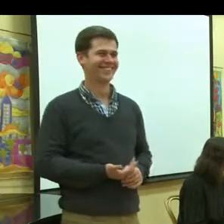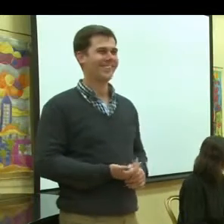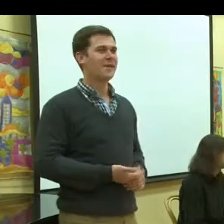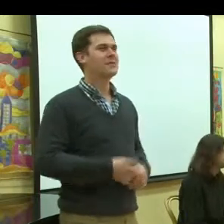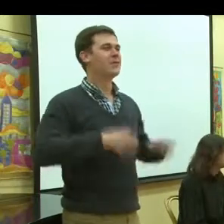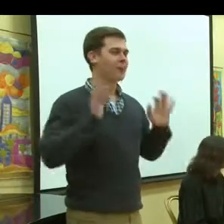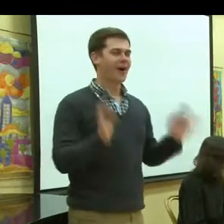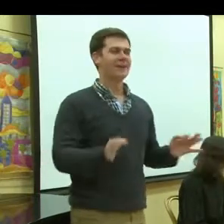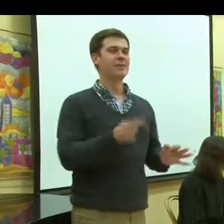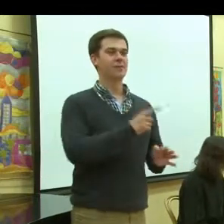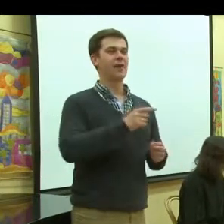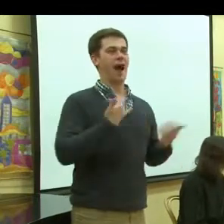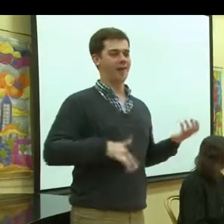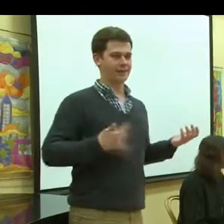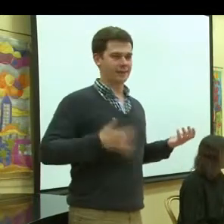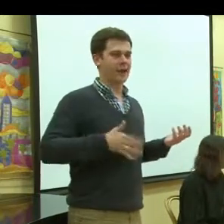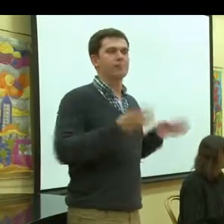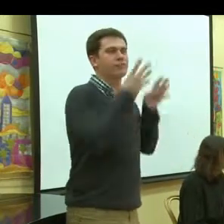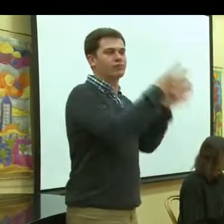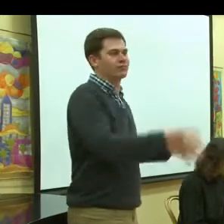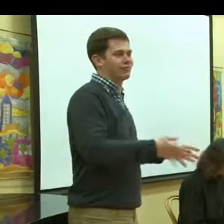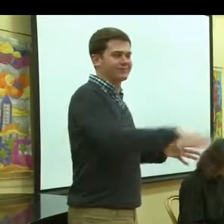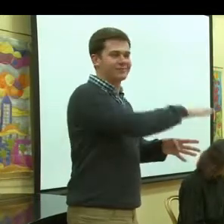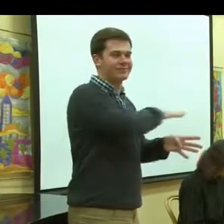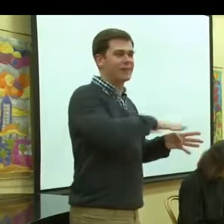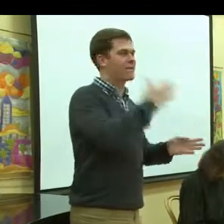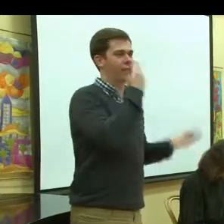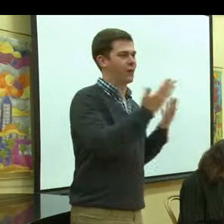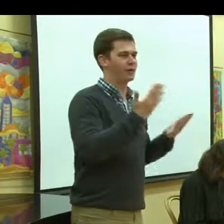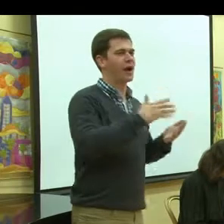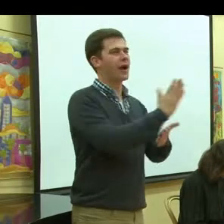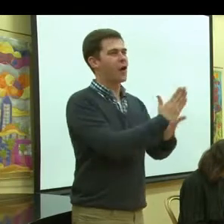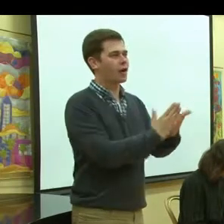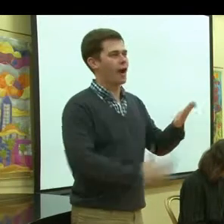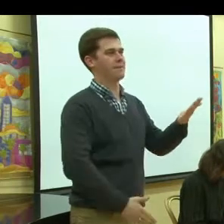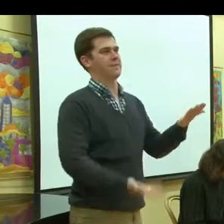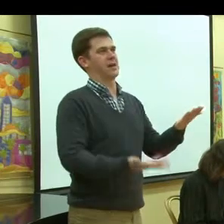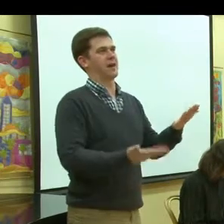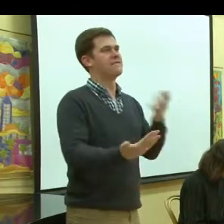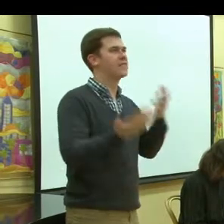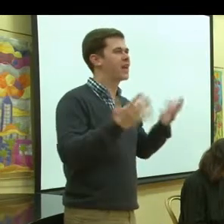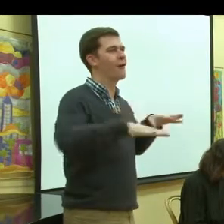Więc może właśnie o tej Argentynie, tak bardziej jako o kraju i właśnie geograficzno,